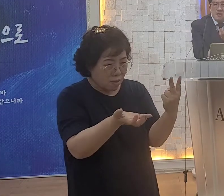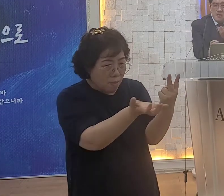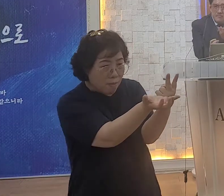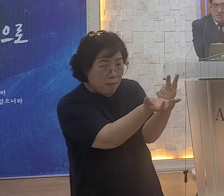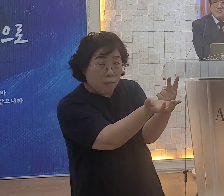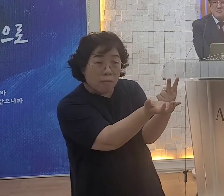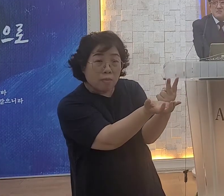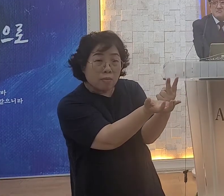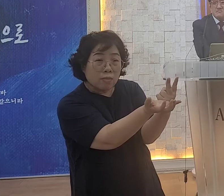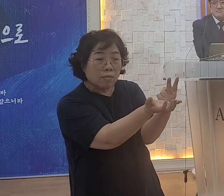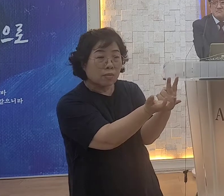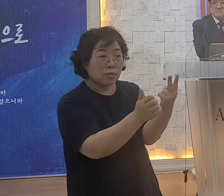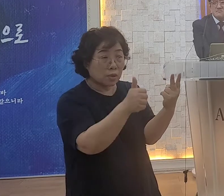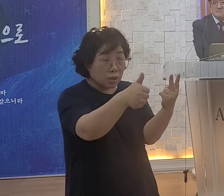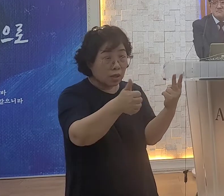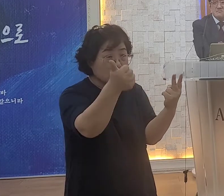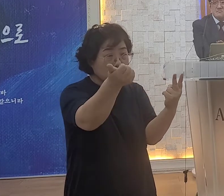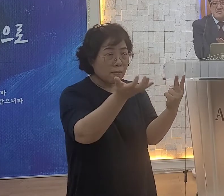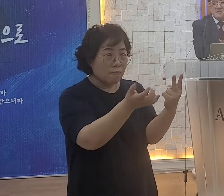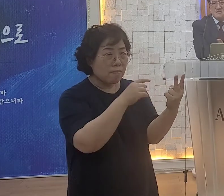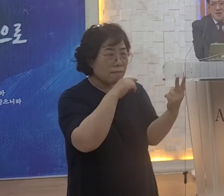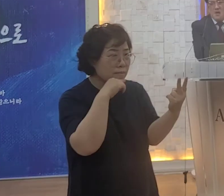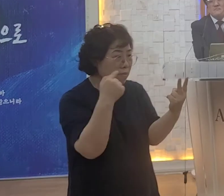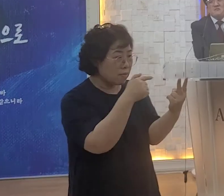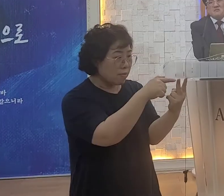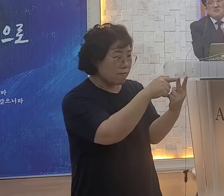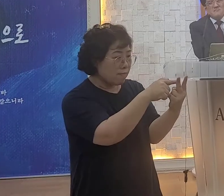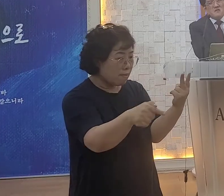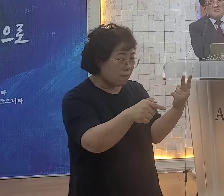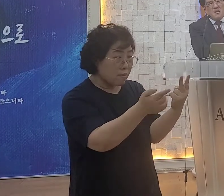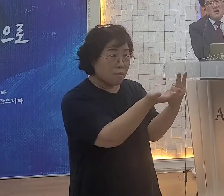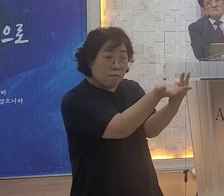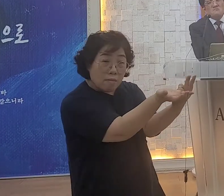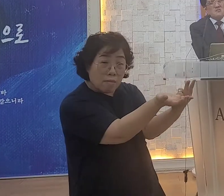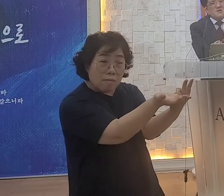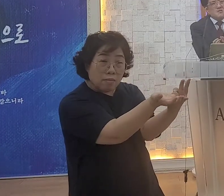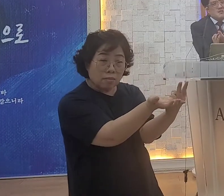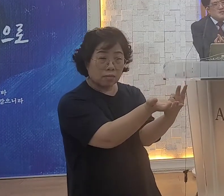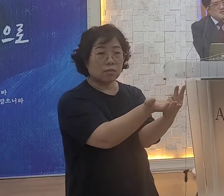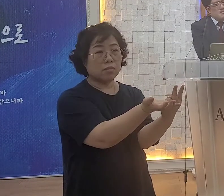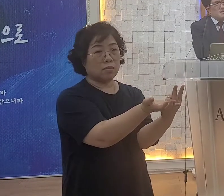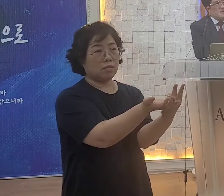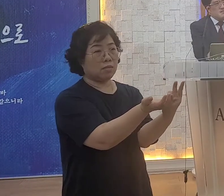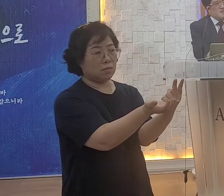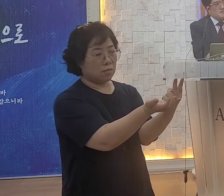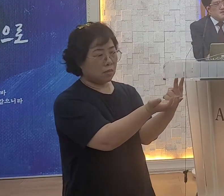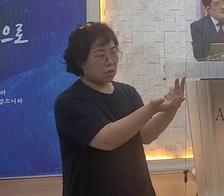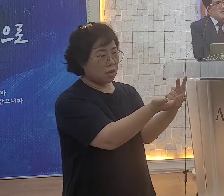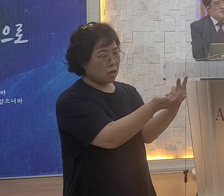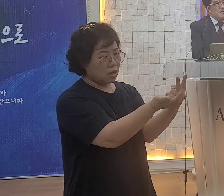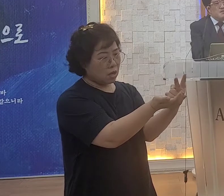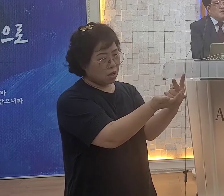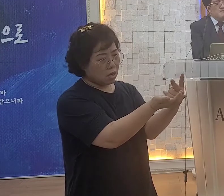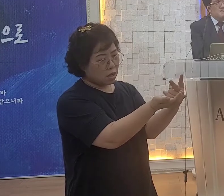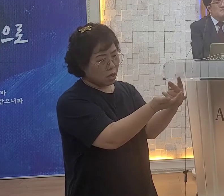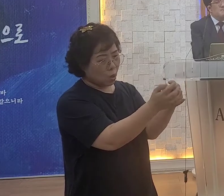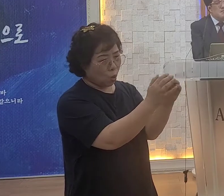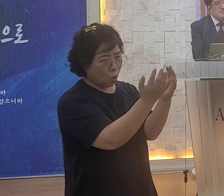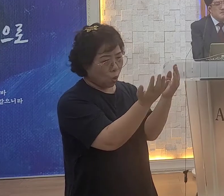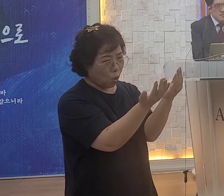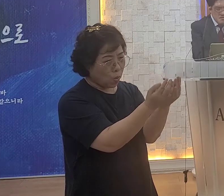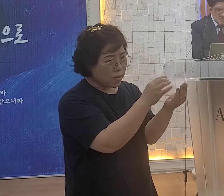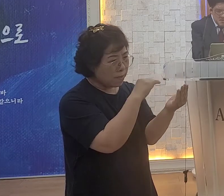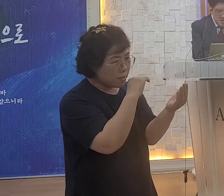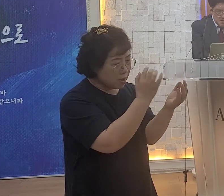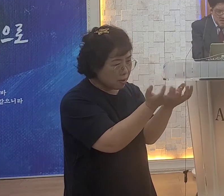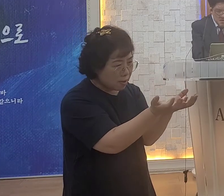피를 받습니다. 피를 다 받, 그 피가 다 쏟을 때까지 그 대접에 그의 염소의